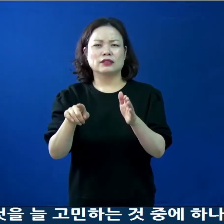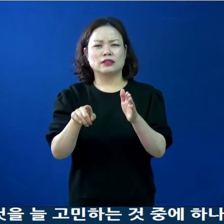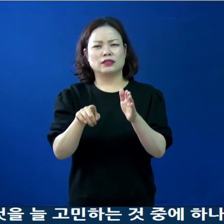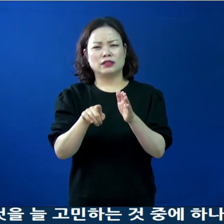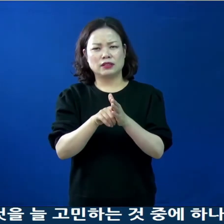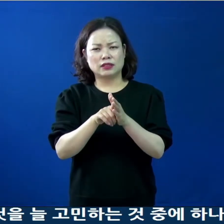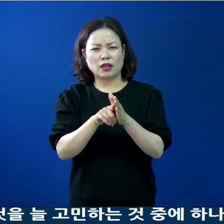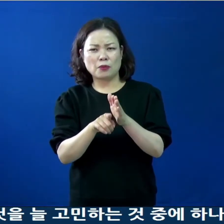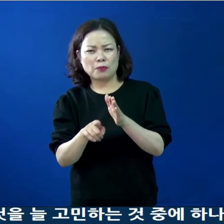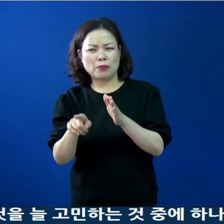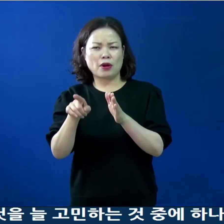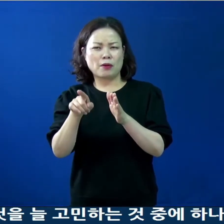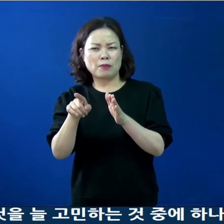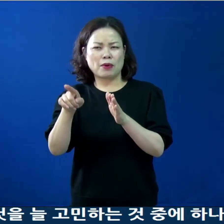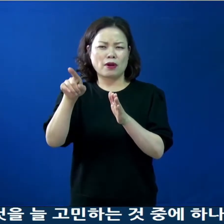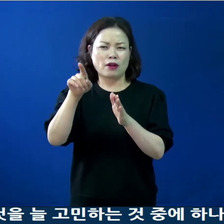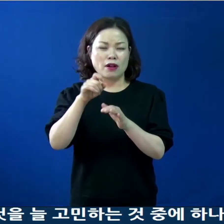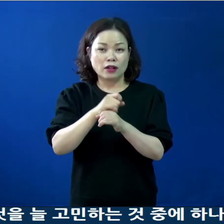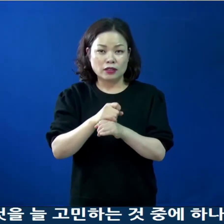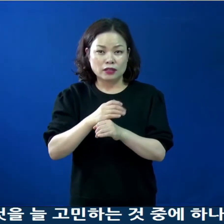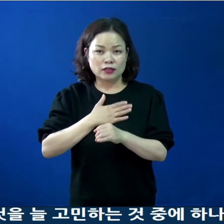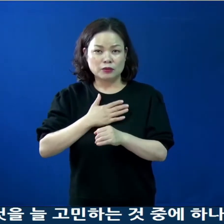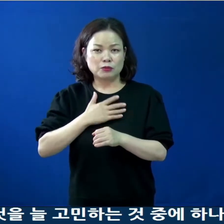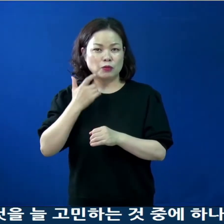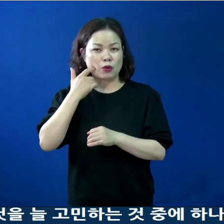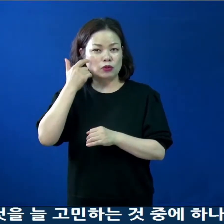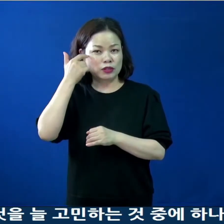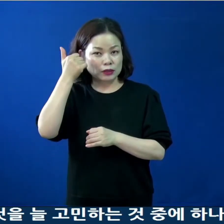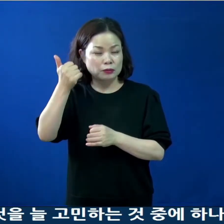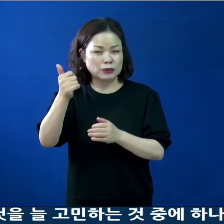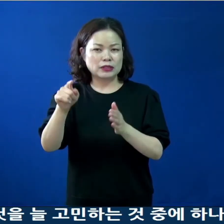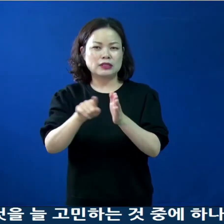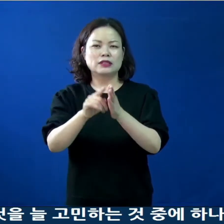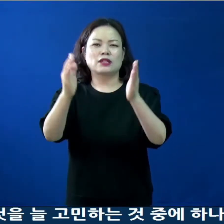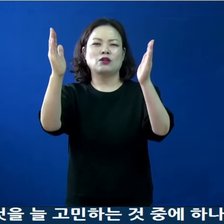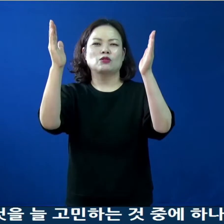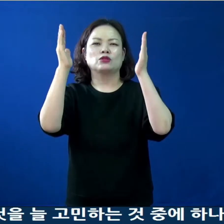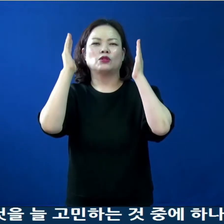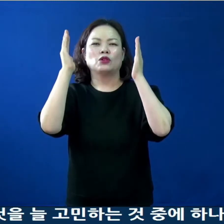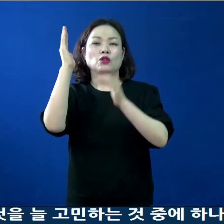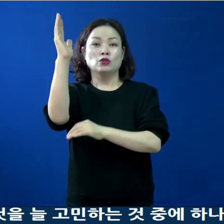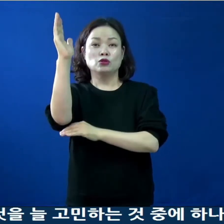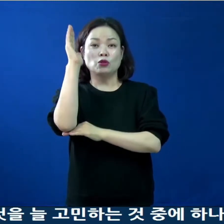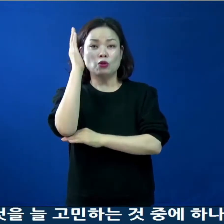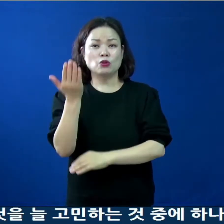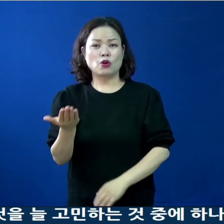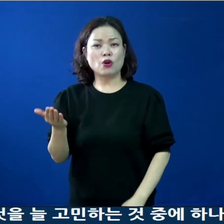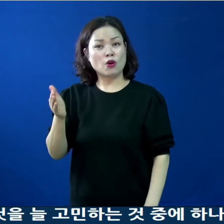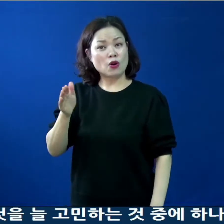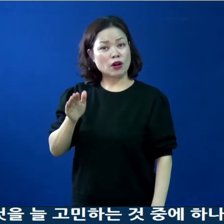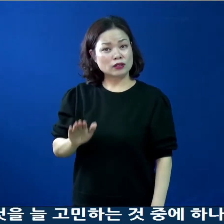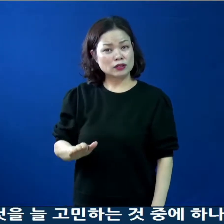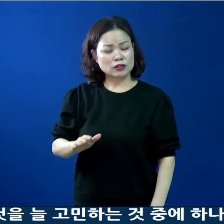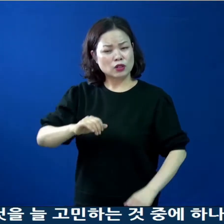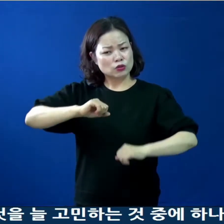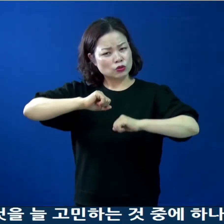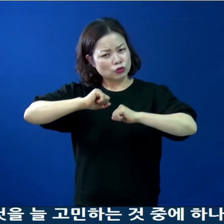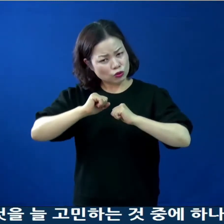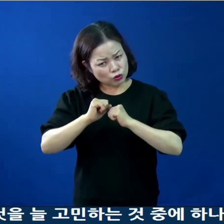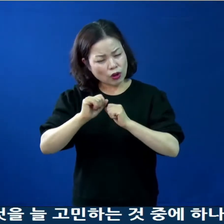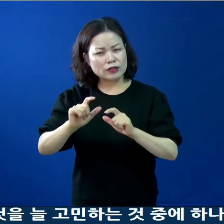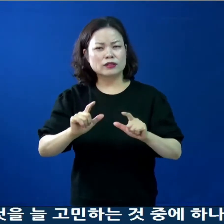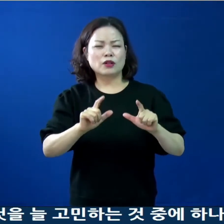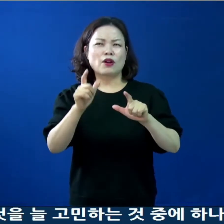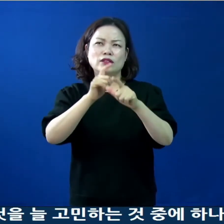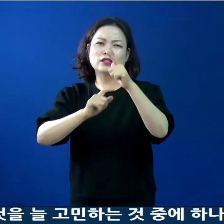연차가 올라가고 또 저 같은 경우는 이제 신학을 하고 설교도 이렇게 하지만 더욱 순종의 삶으로 하나님을